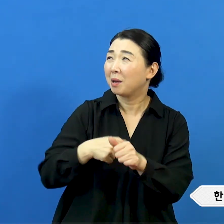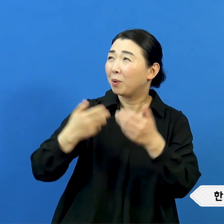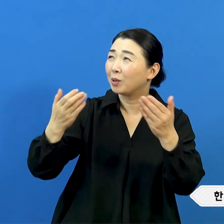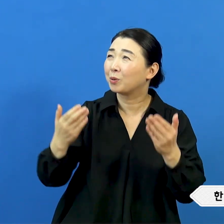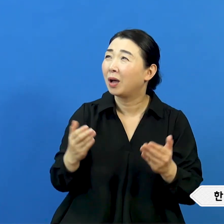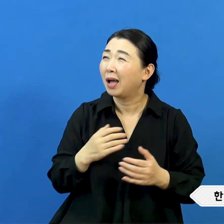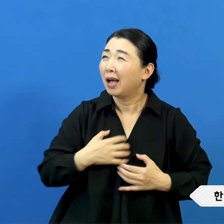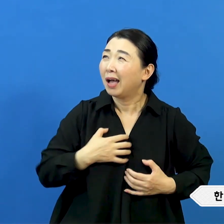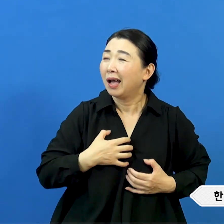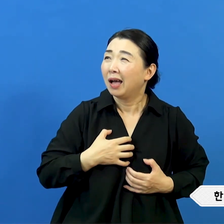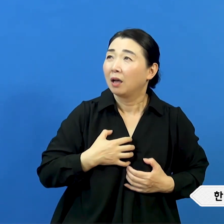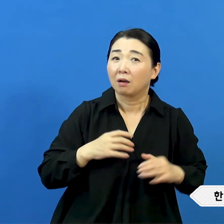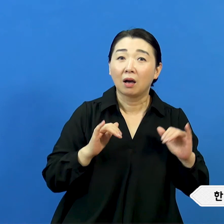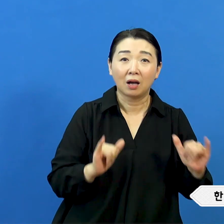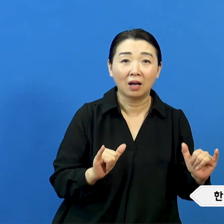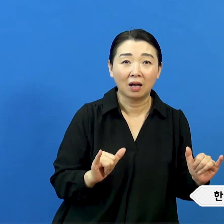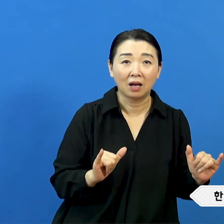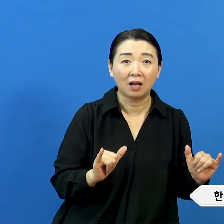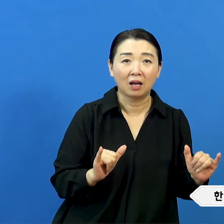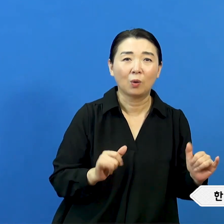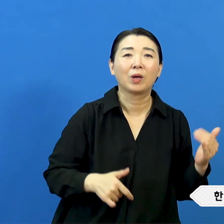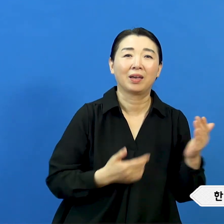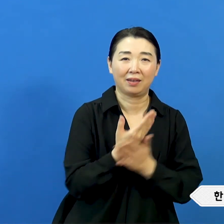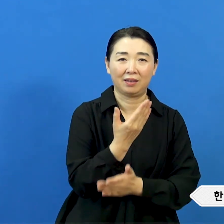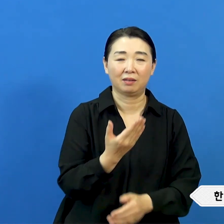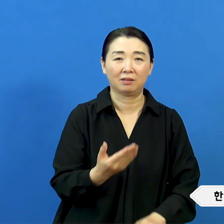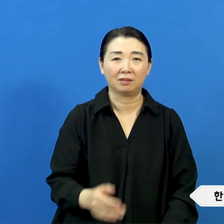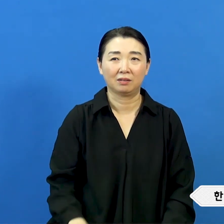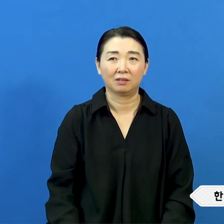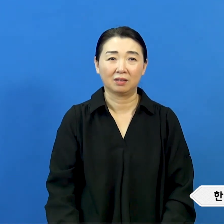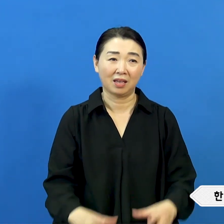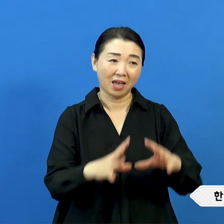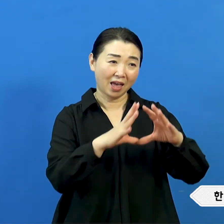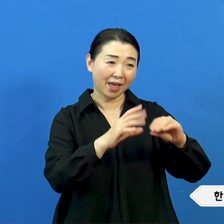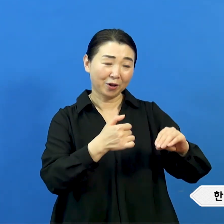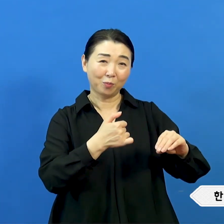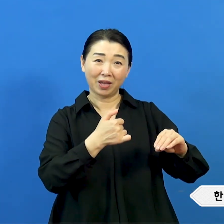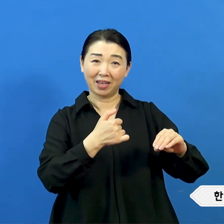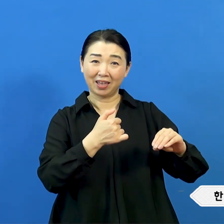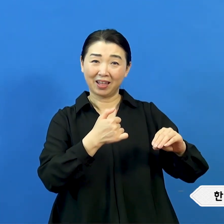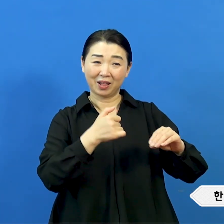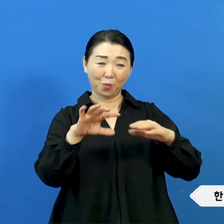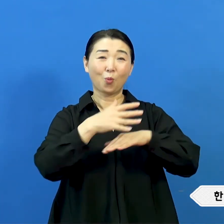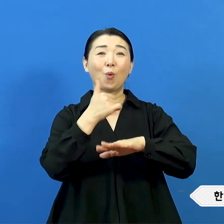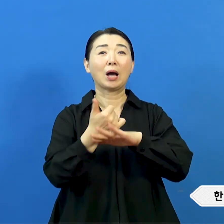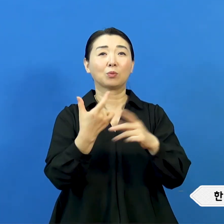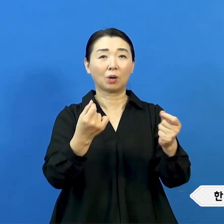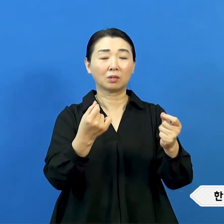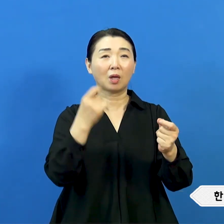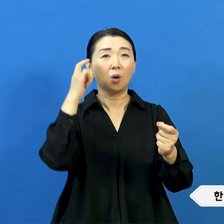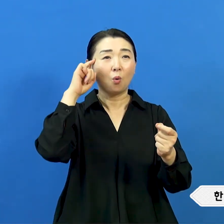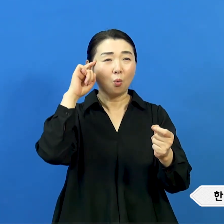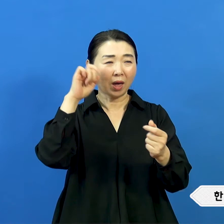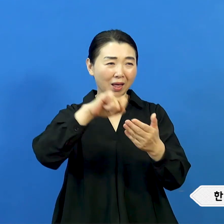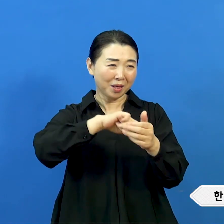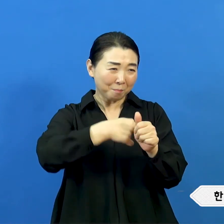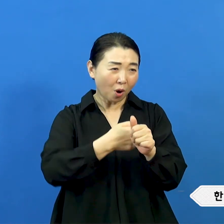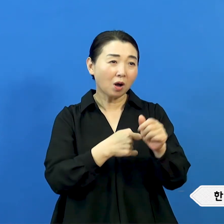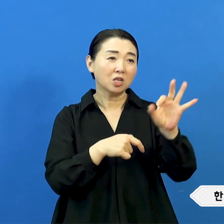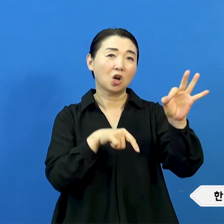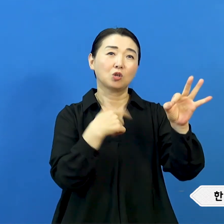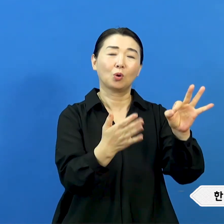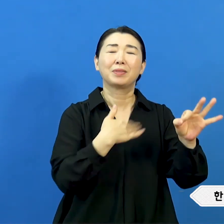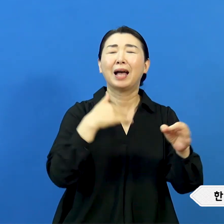봐 벌 받을까 겁나서 회개합니다. 애굽의 바로왕이 그랬지 않습니까? 10가지 재앙 내릴 때마다 아이고